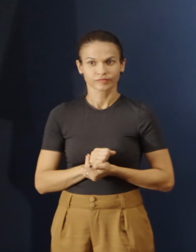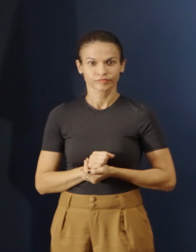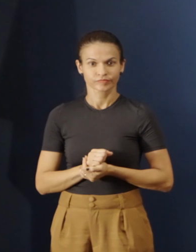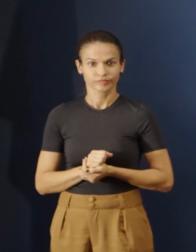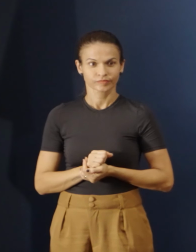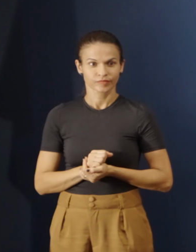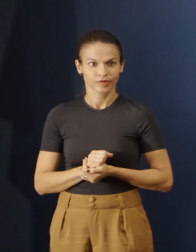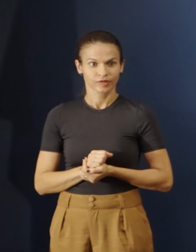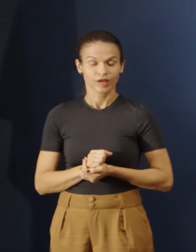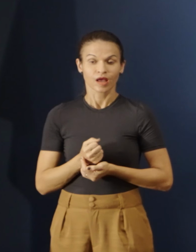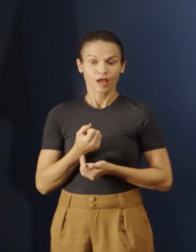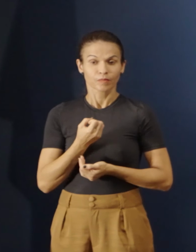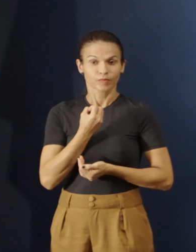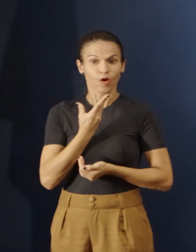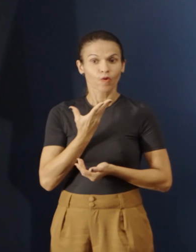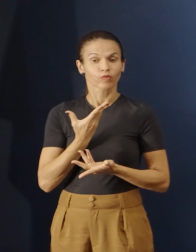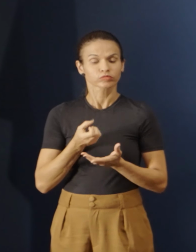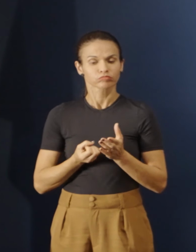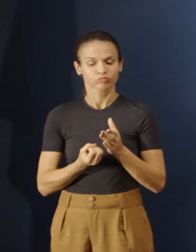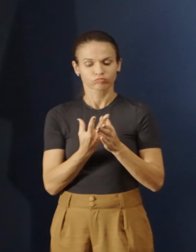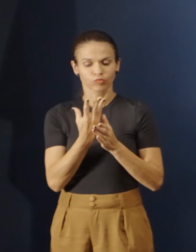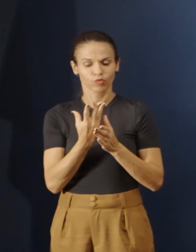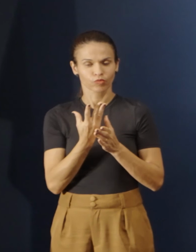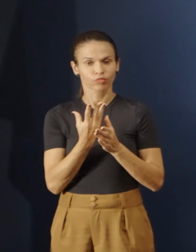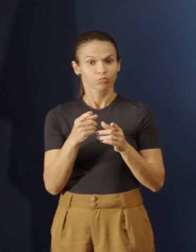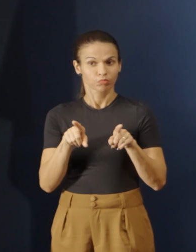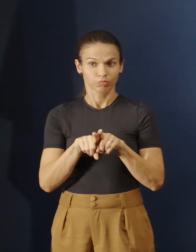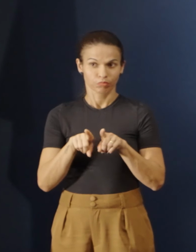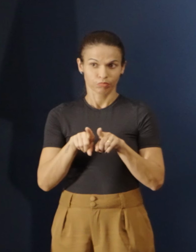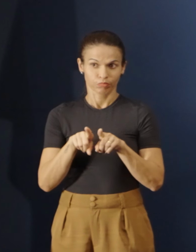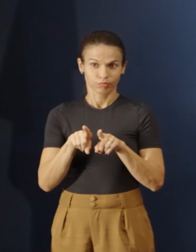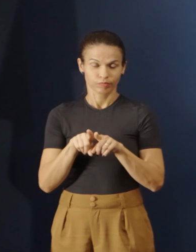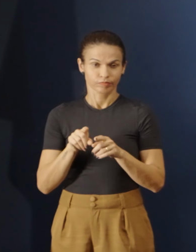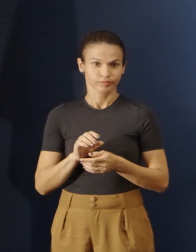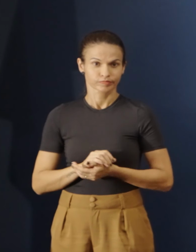Nesse caso é bom, porque é o momento do lançamento também.